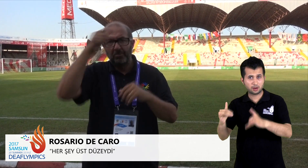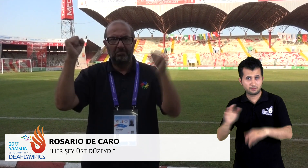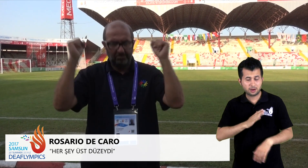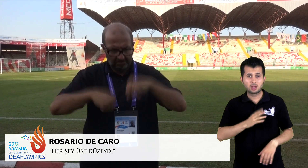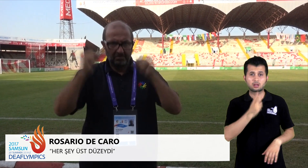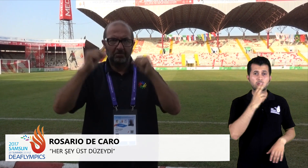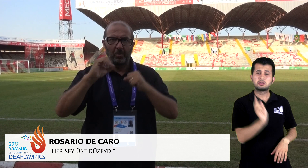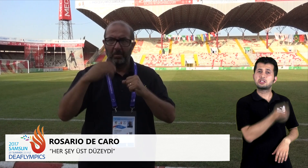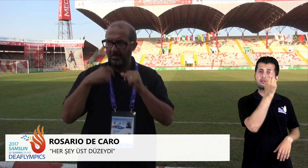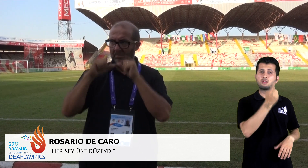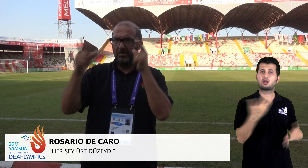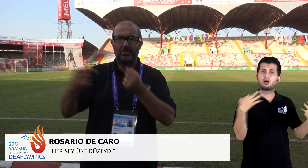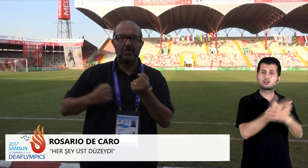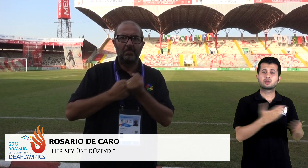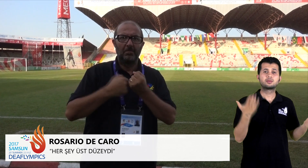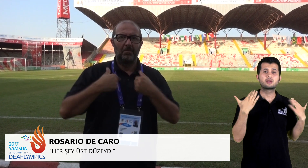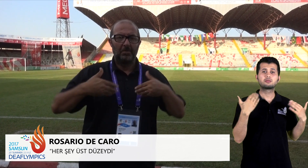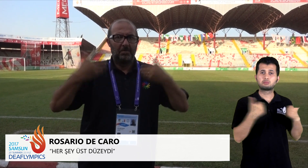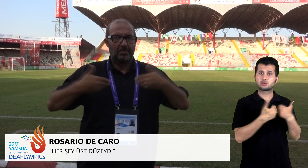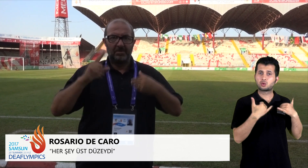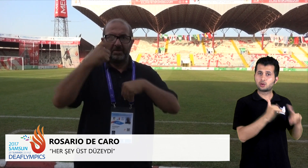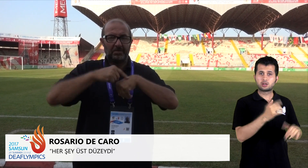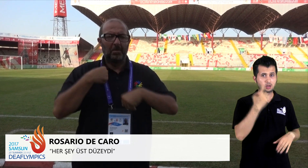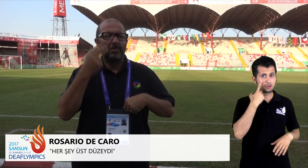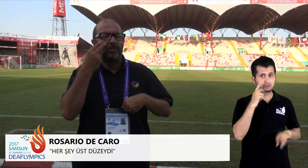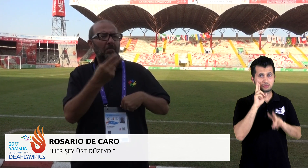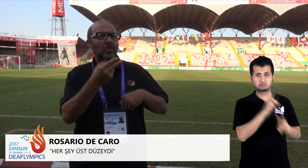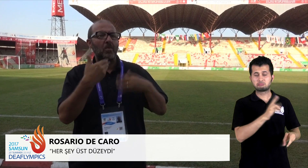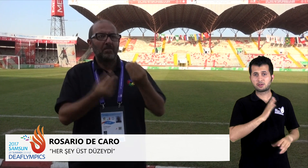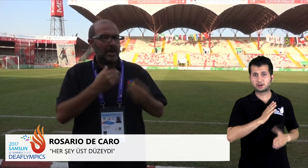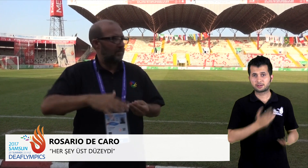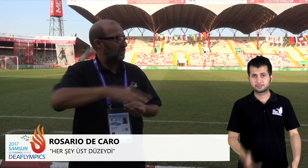havada müsabakaların oynandığına şahit olduk.